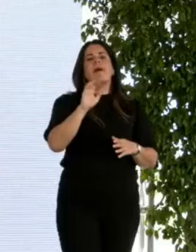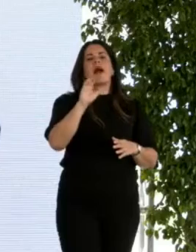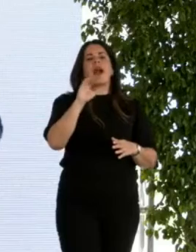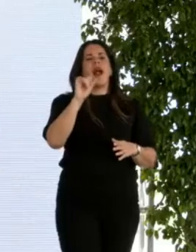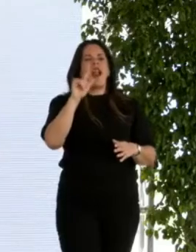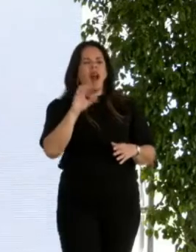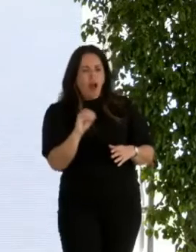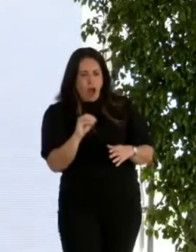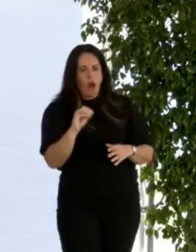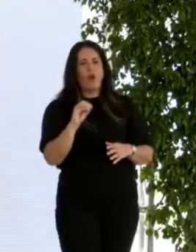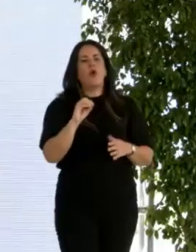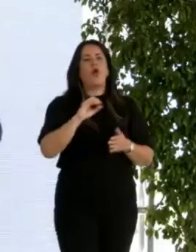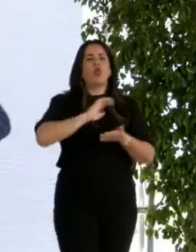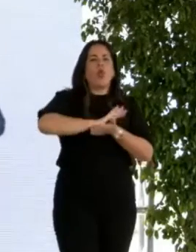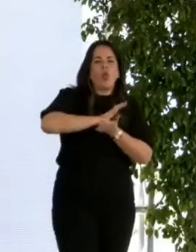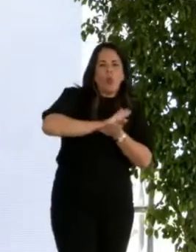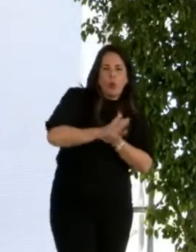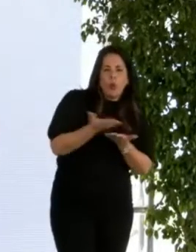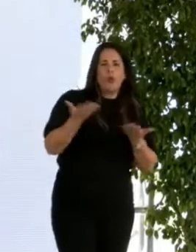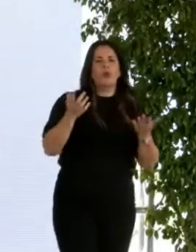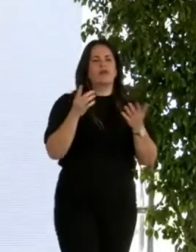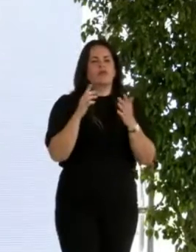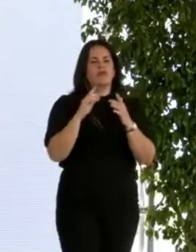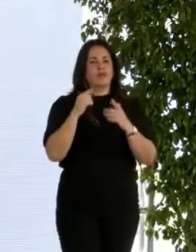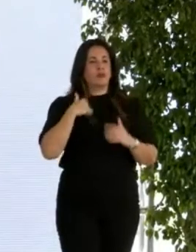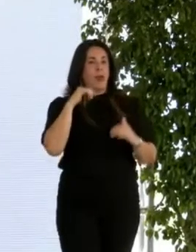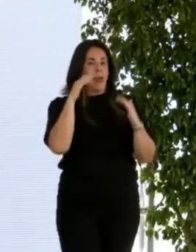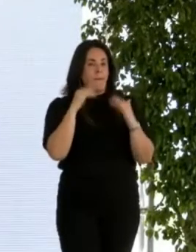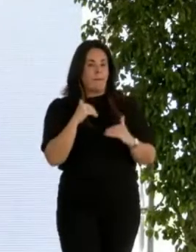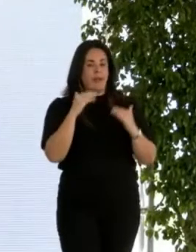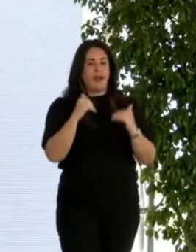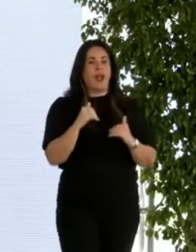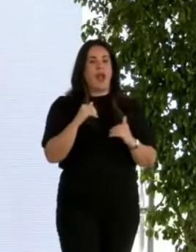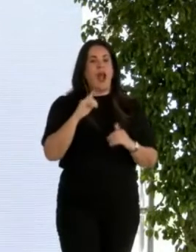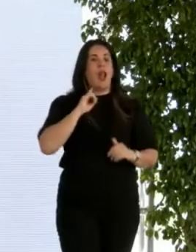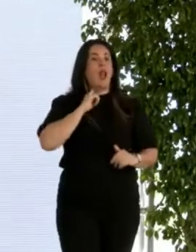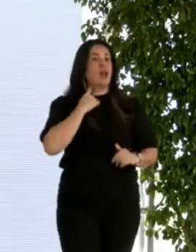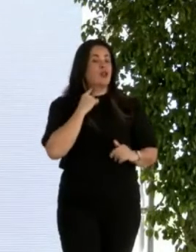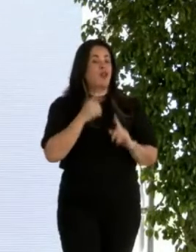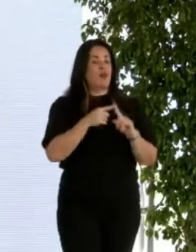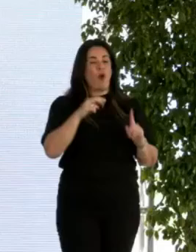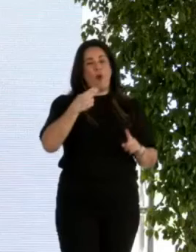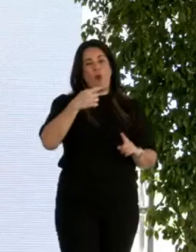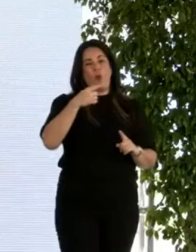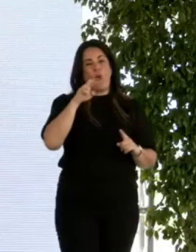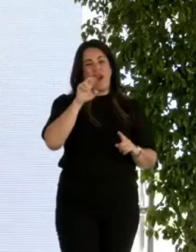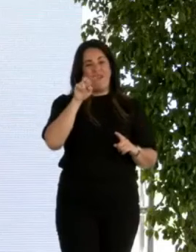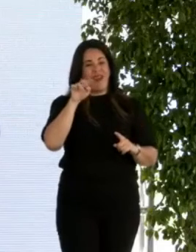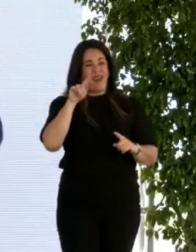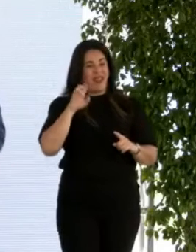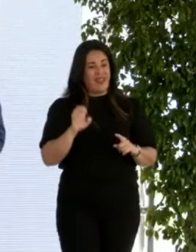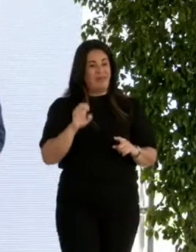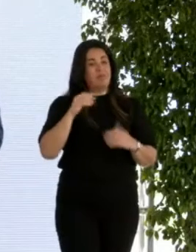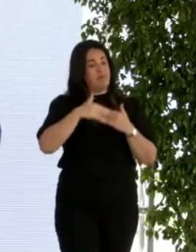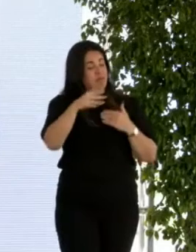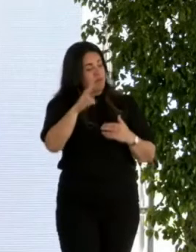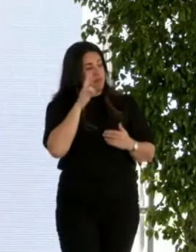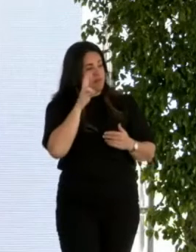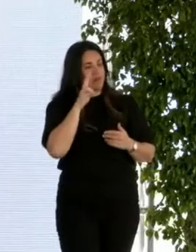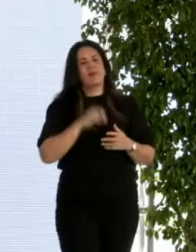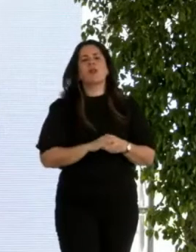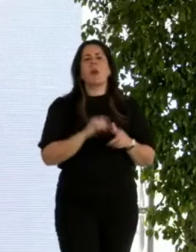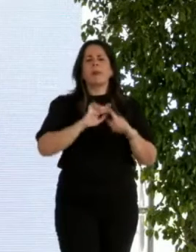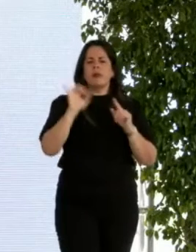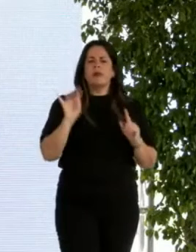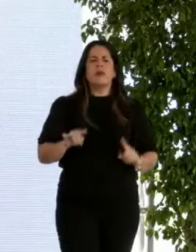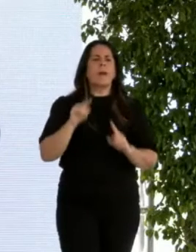bacalaitos, tostones. Esperamos que también un lechón de guabate. Bueno, ya vamos a hablar de comida más adelante. Pero la idea es